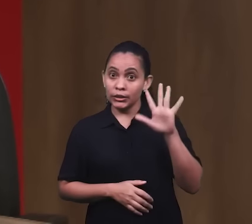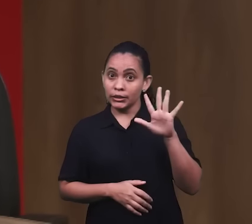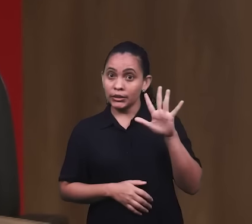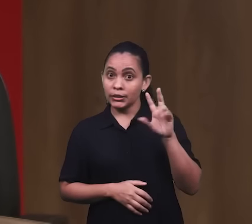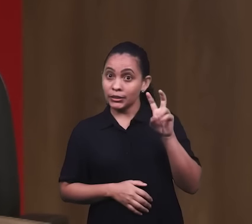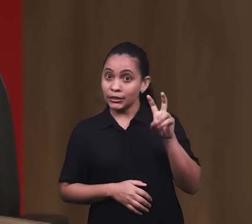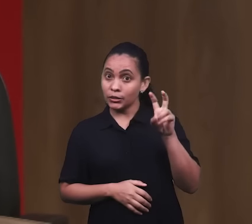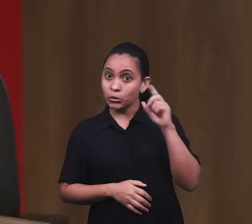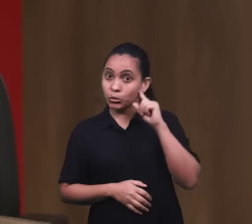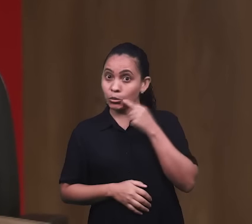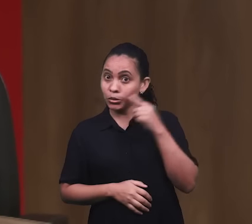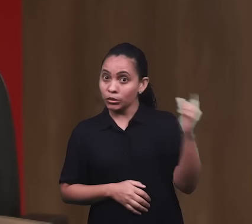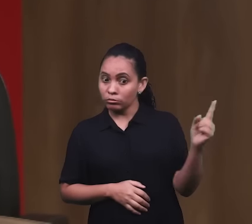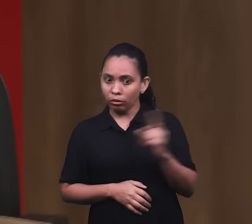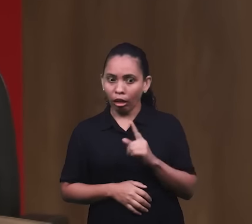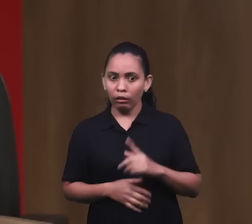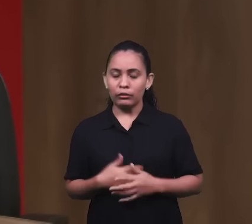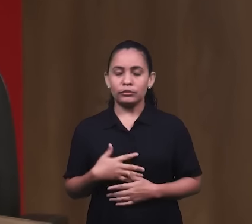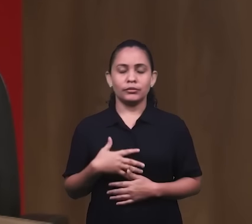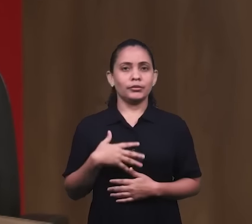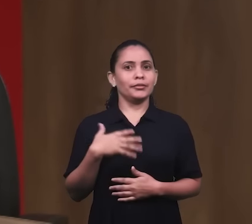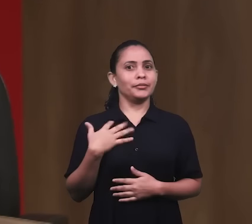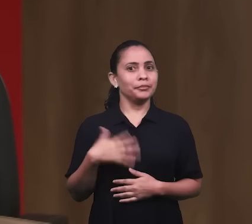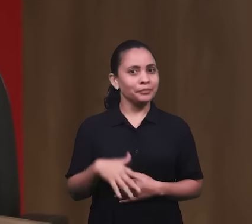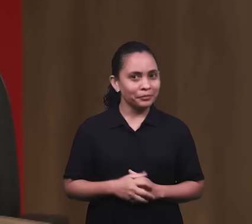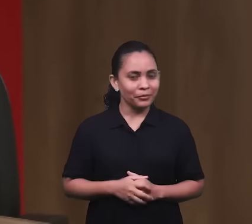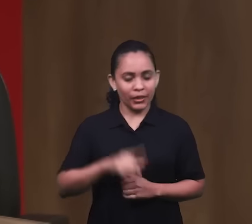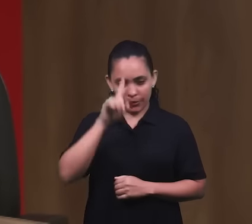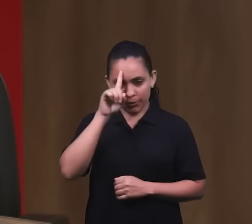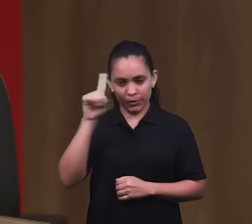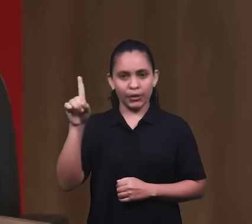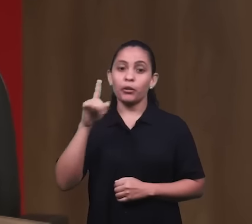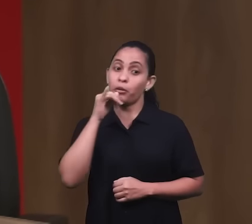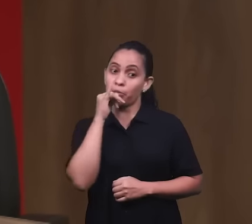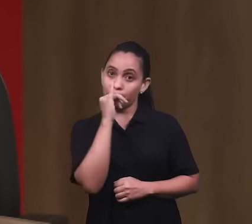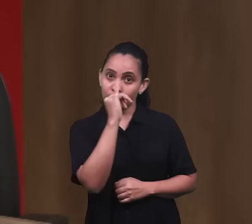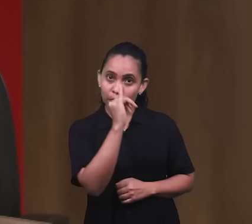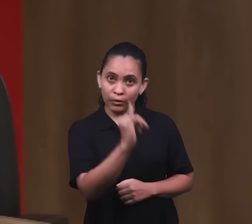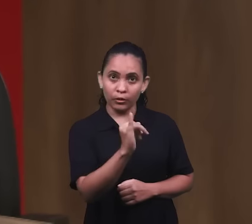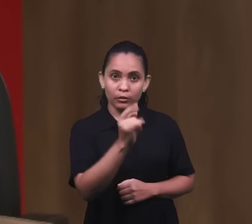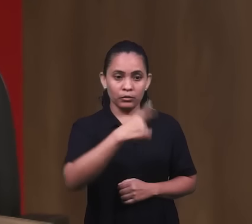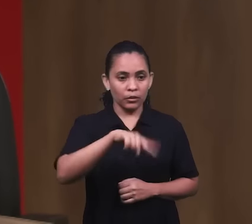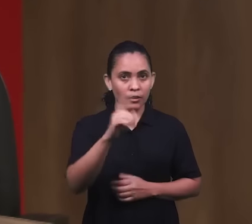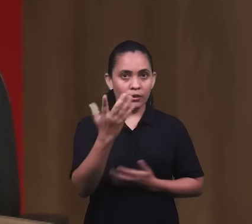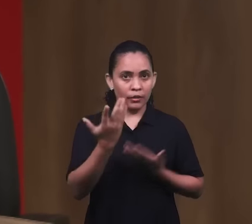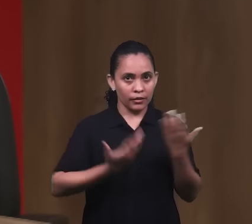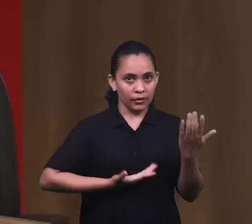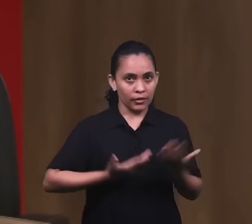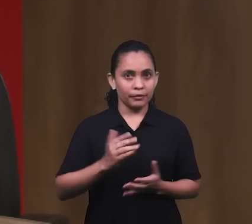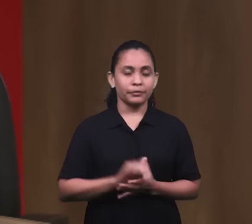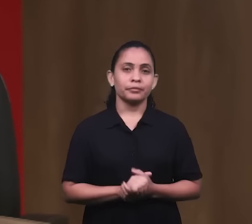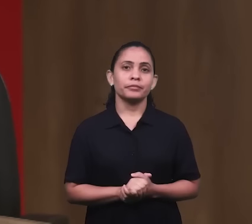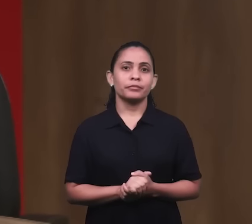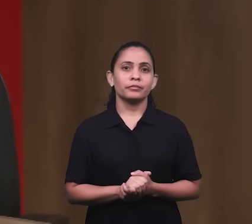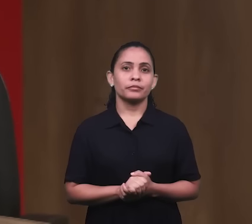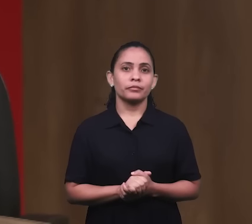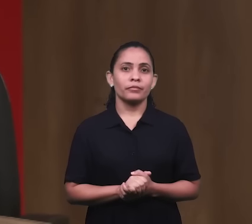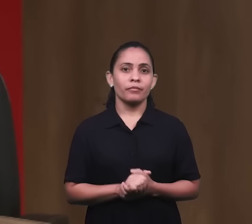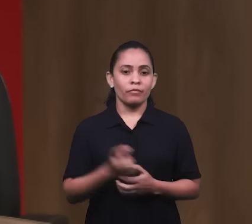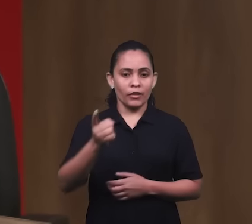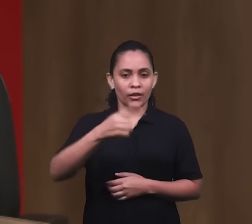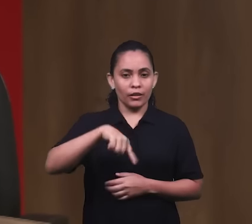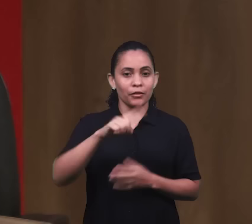falei, misericórdia, Senhor. Então, e no final o Senhor falou bem assim, minhas servas, tanto para mim quanto para a Su,